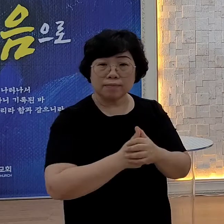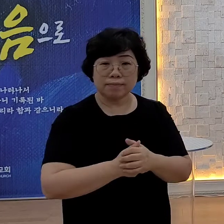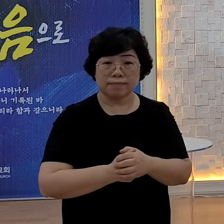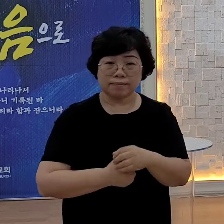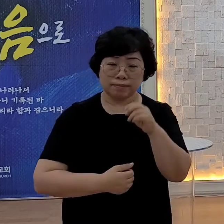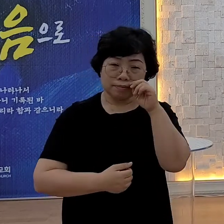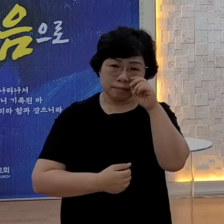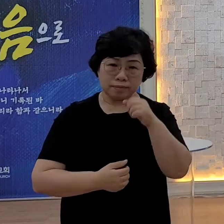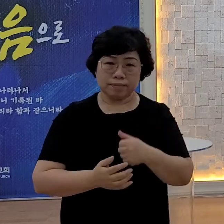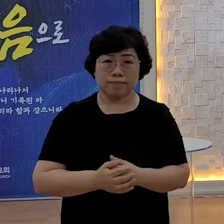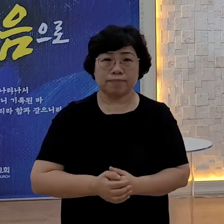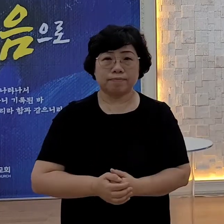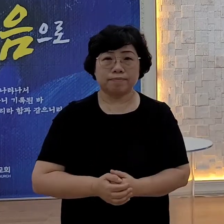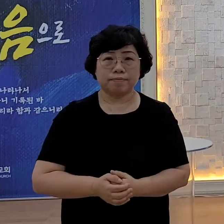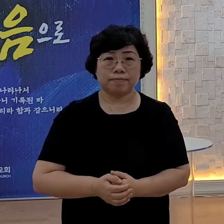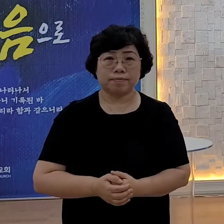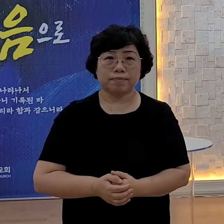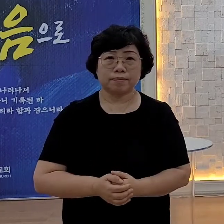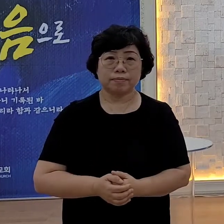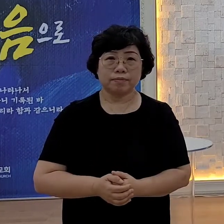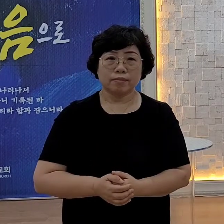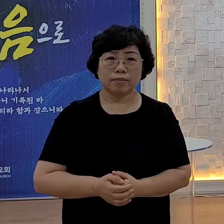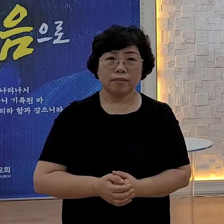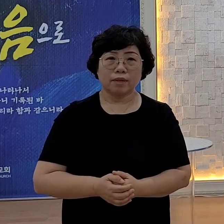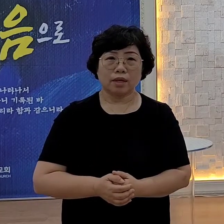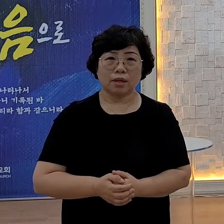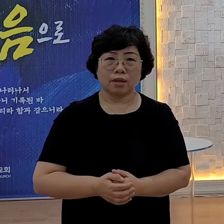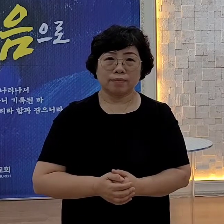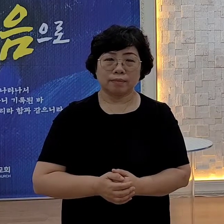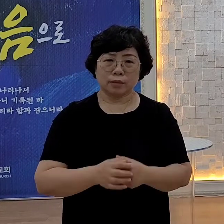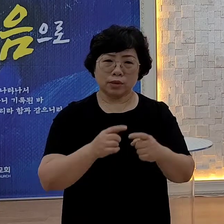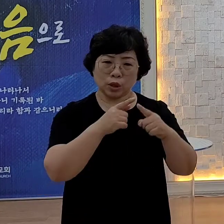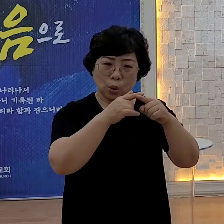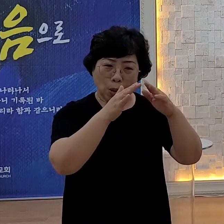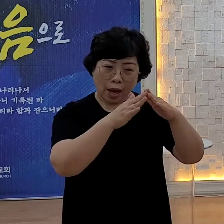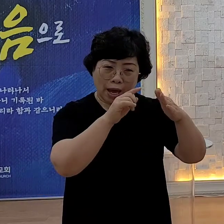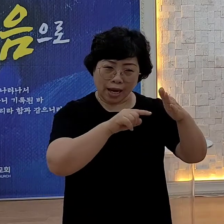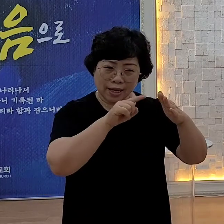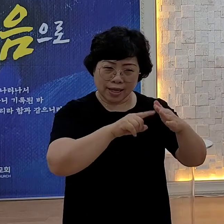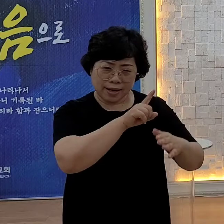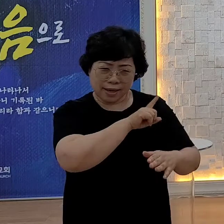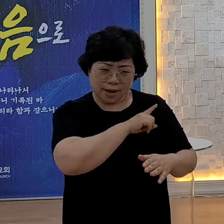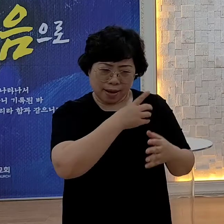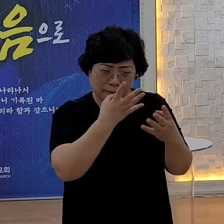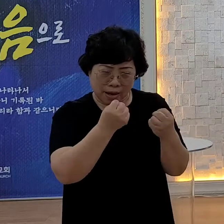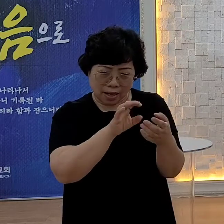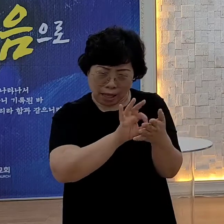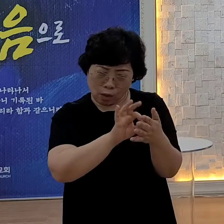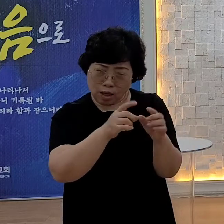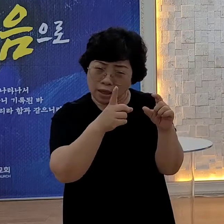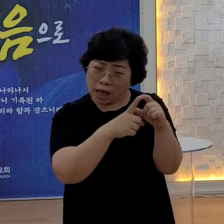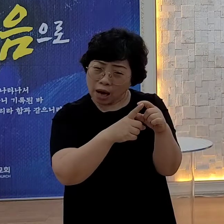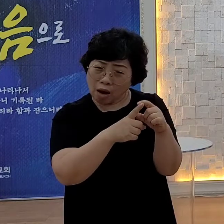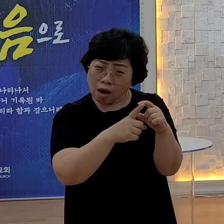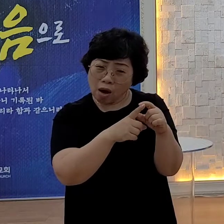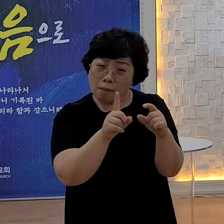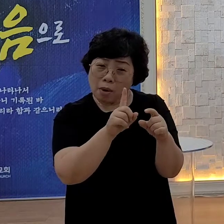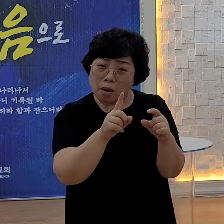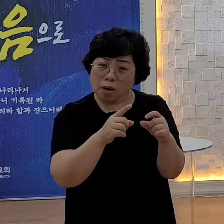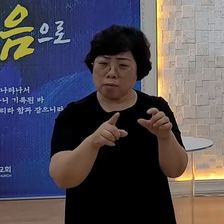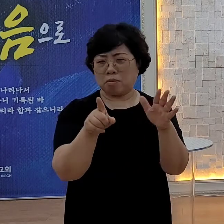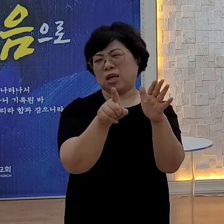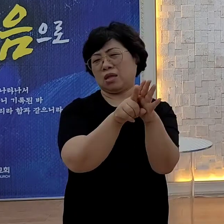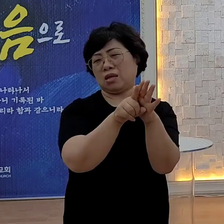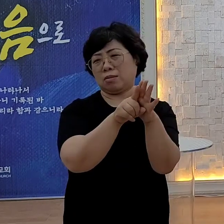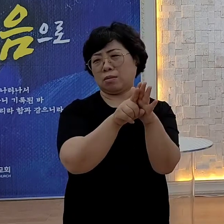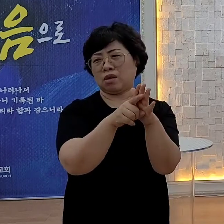이 교회에서 가장 많이 쓰고 있는 단어이지만 사실은 가장 이해하기 어려운 단어가 믿음이라는